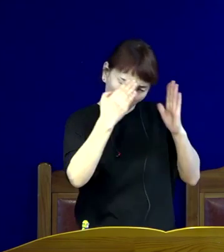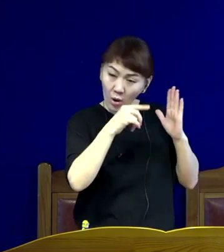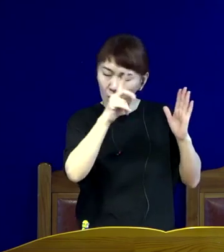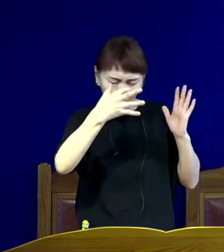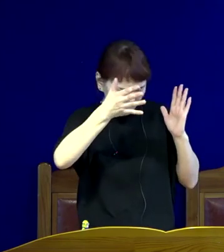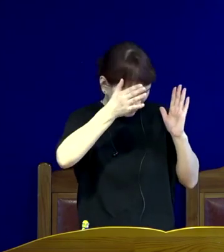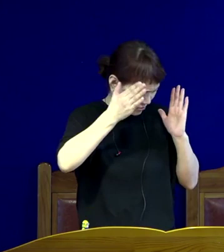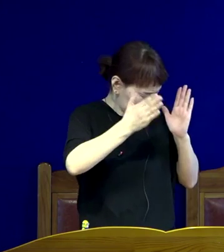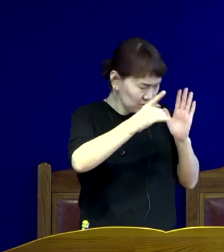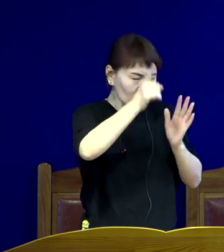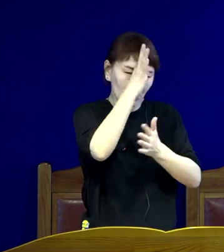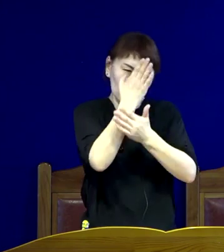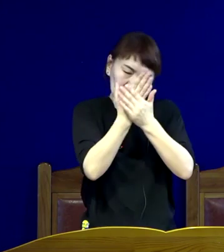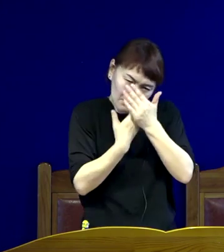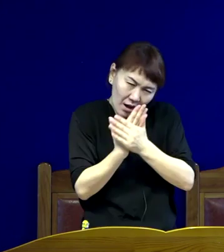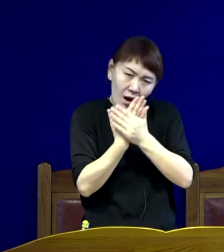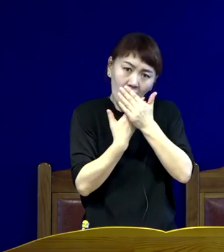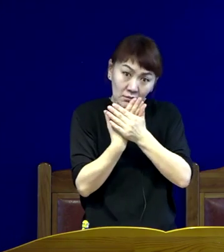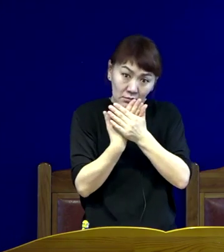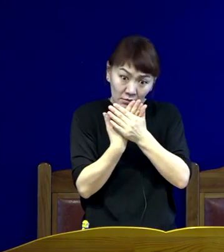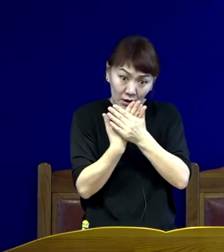бурхны өмнө залбираа зогсолгүй.